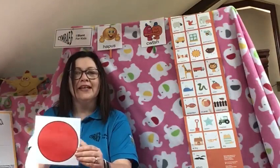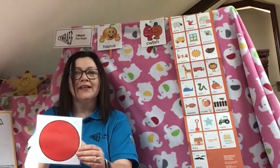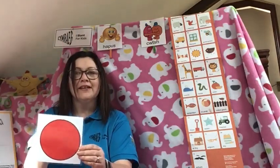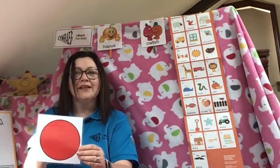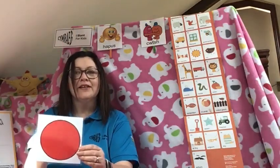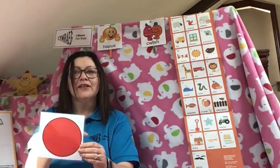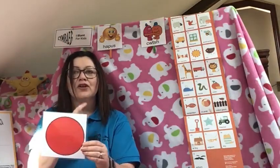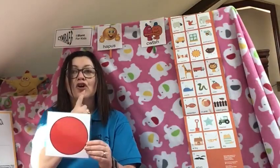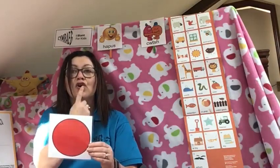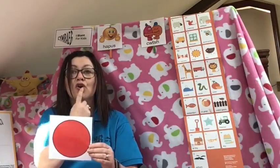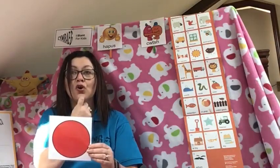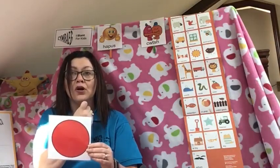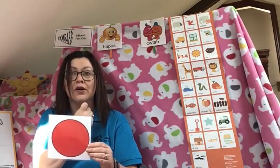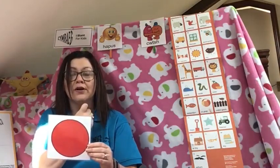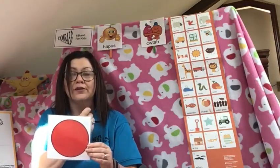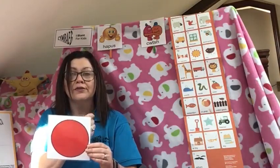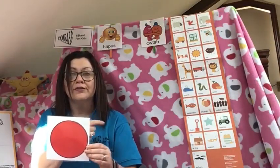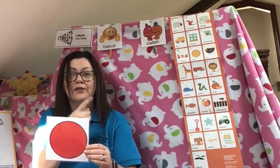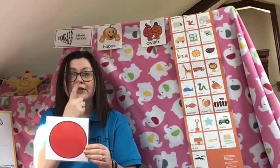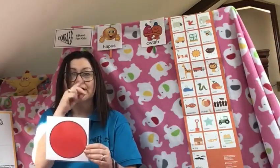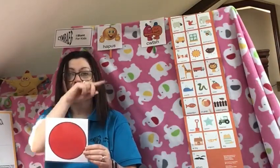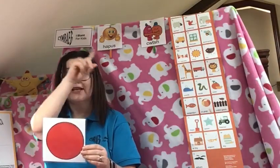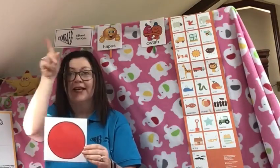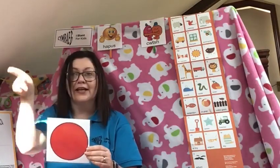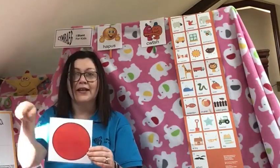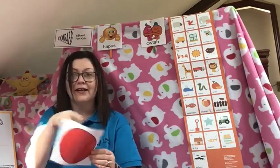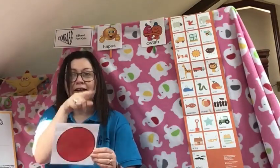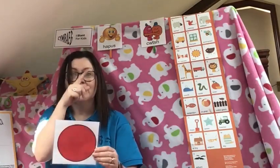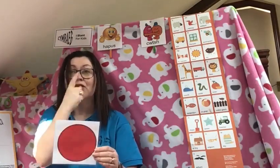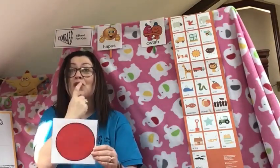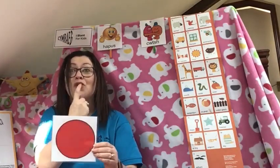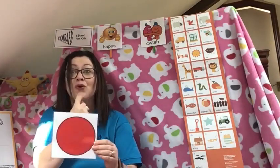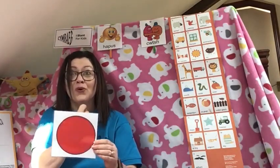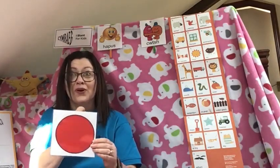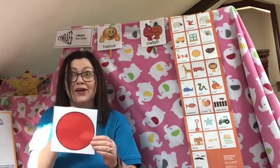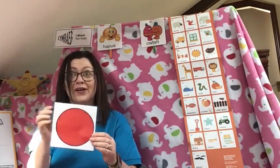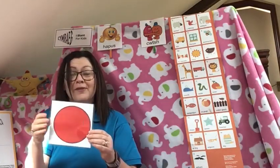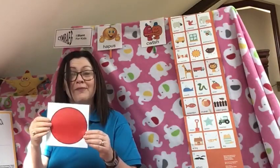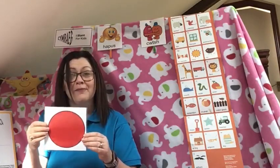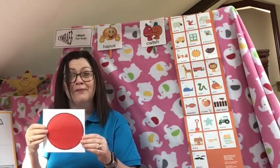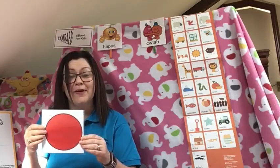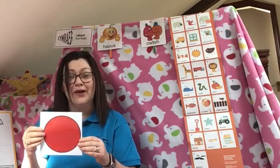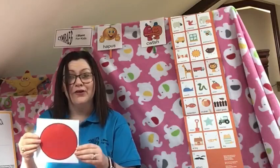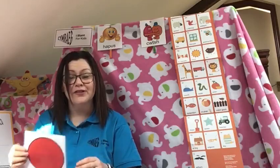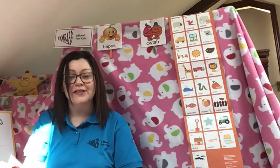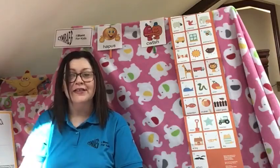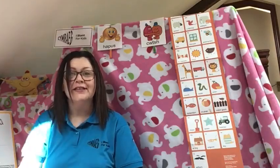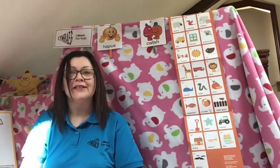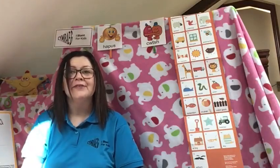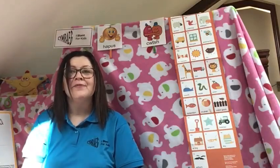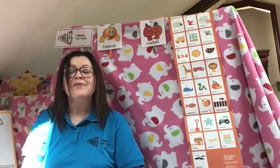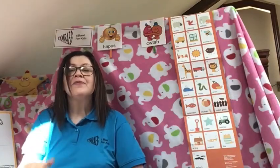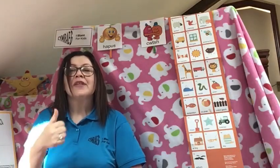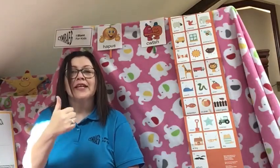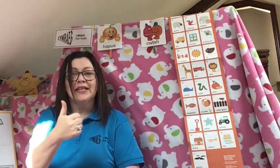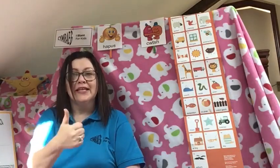Cylch. Coch. Cylch. Coch. Barod.